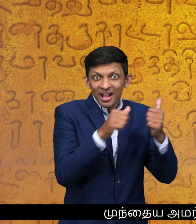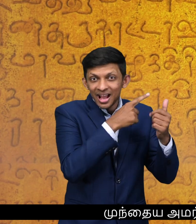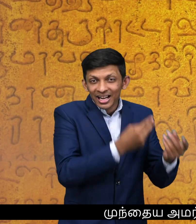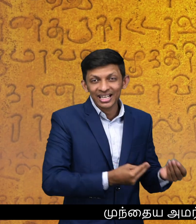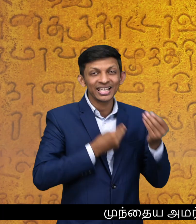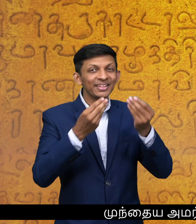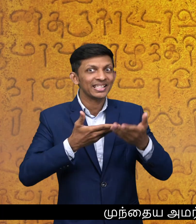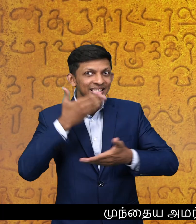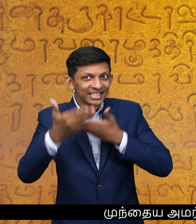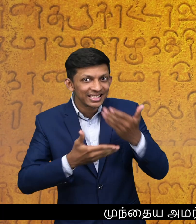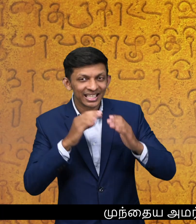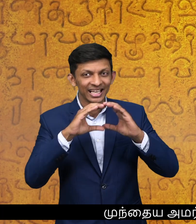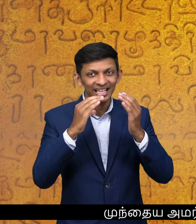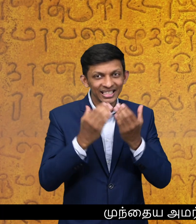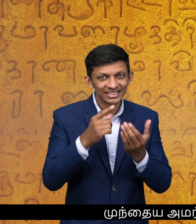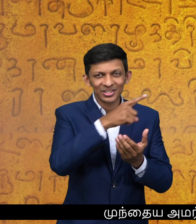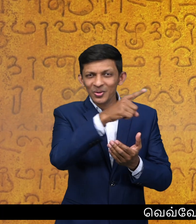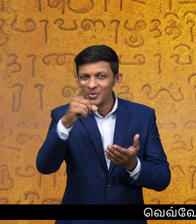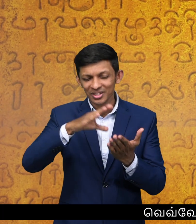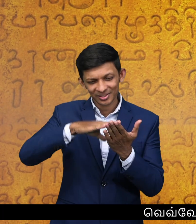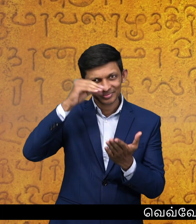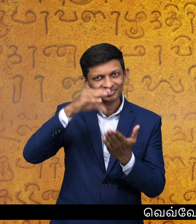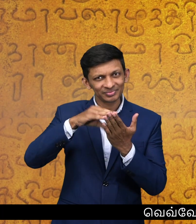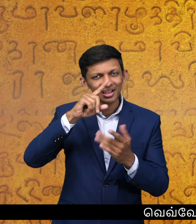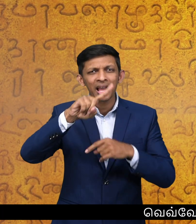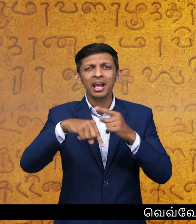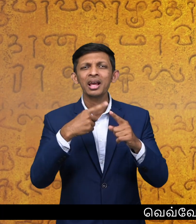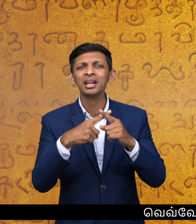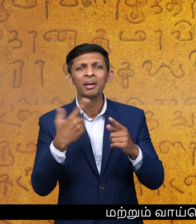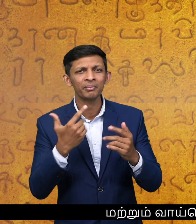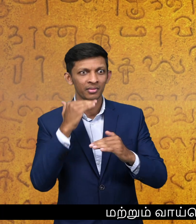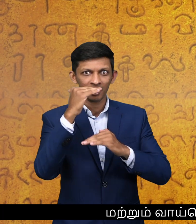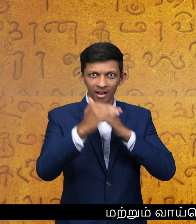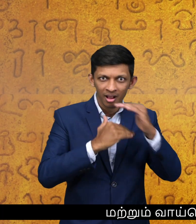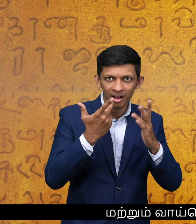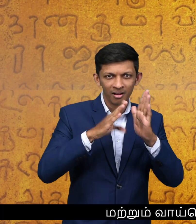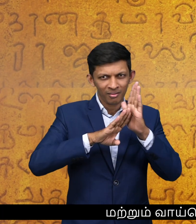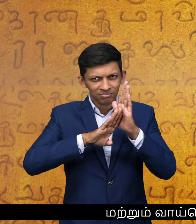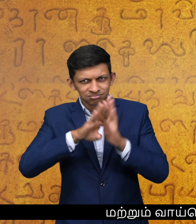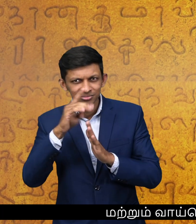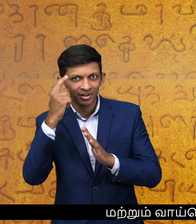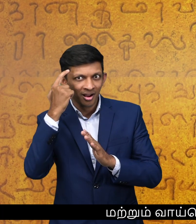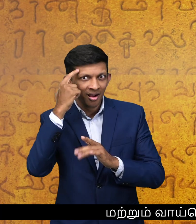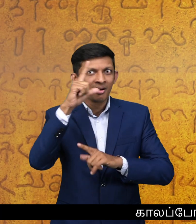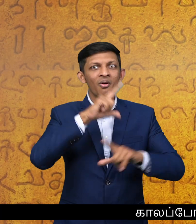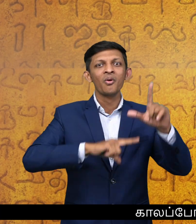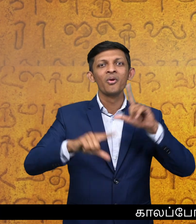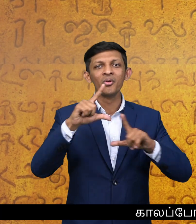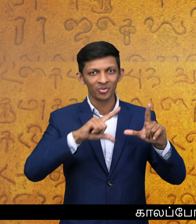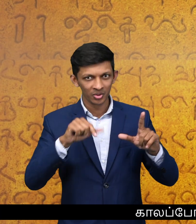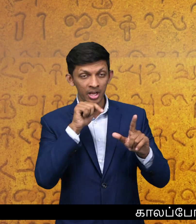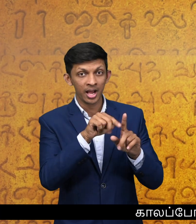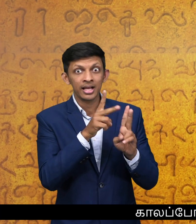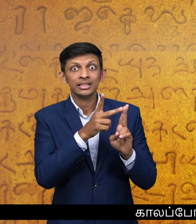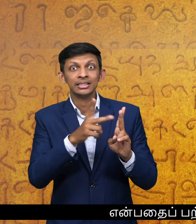இன்றைய அமர்வில் மொழியின் வளர்ச்சி, வெவ்வேறு எழுத்து முறைகள் மற்றும் வாய்மொழி இலக்கியம் எவ்வாறு